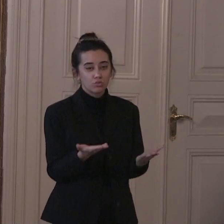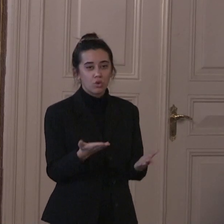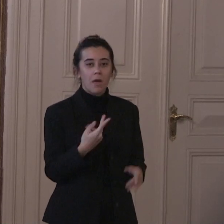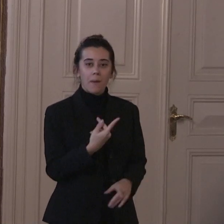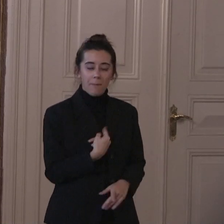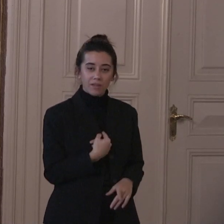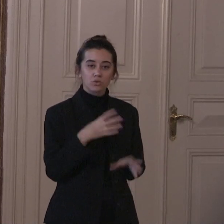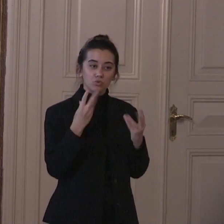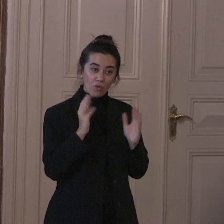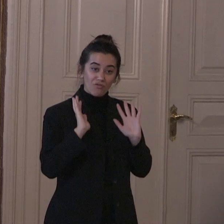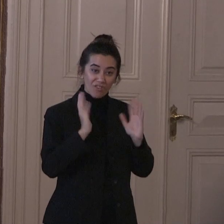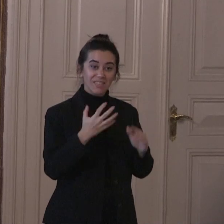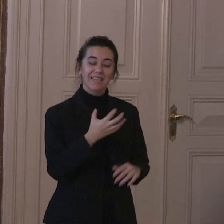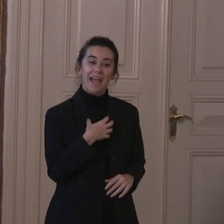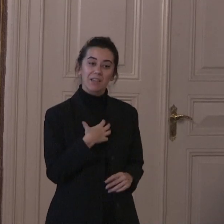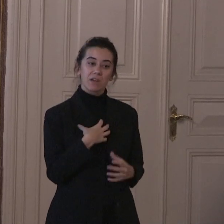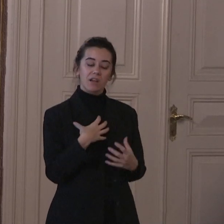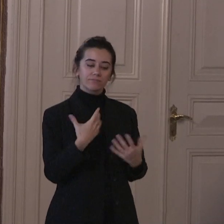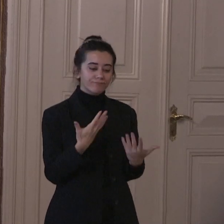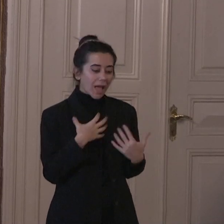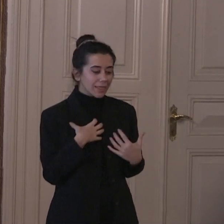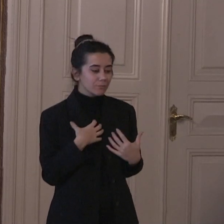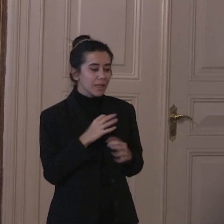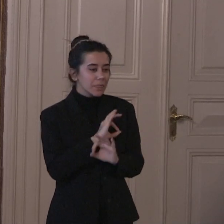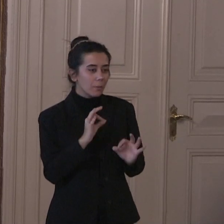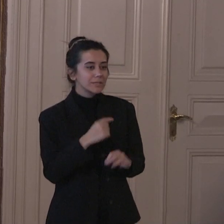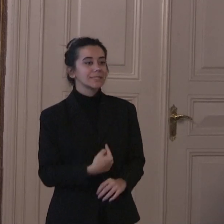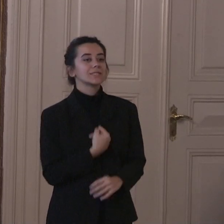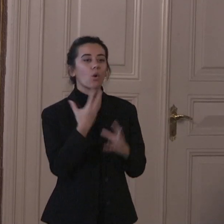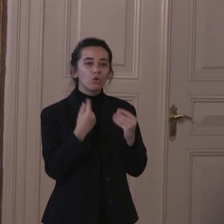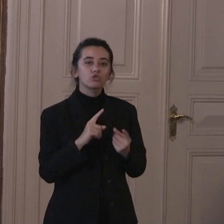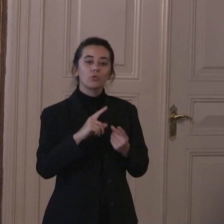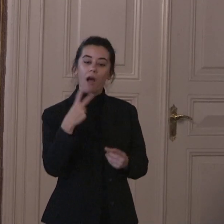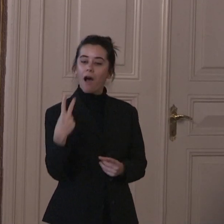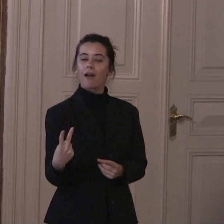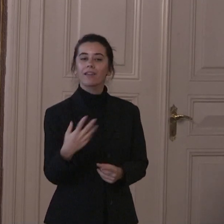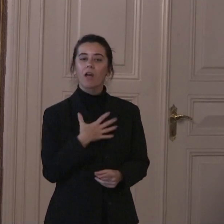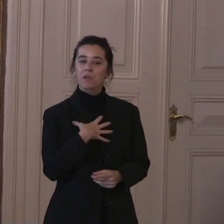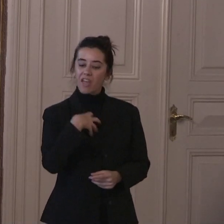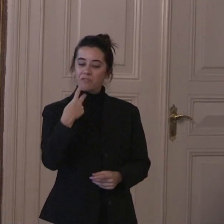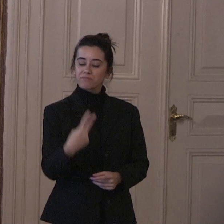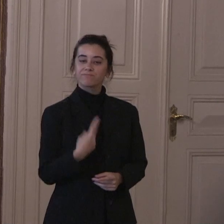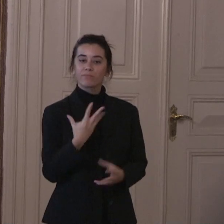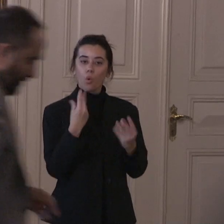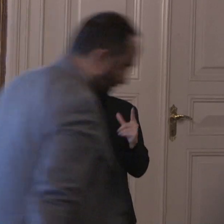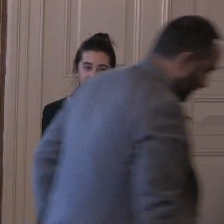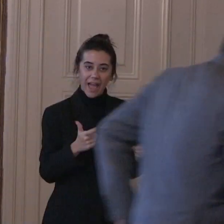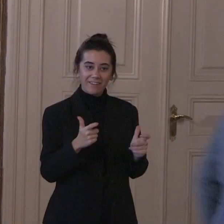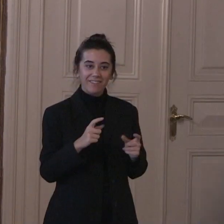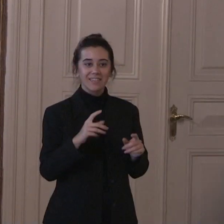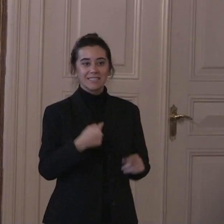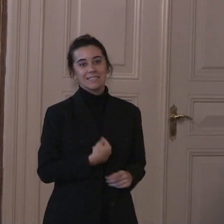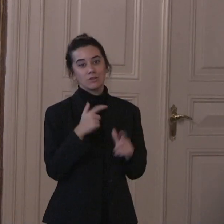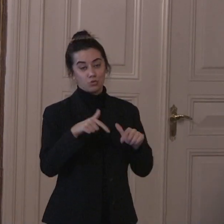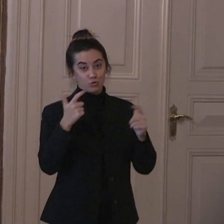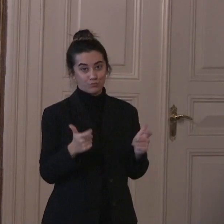çok kendime ait hissettiğim yerlerim var ve hala kendime ait hissediyorum ve mezun olduktan sonra karşılık geçse bile çok